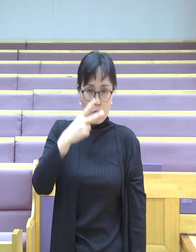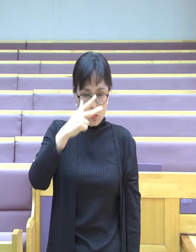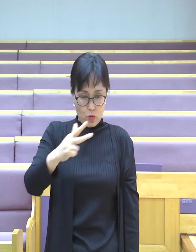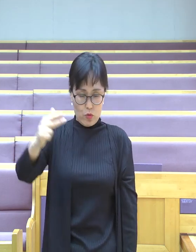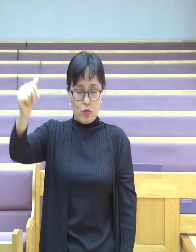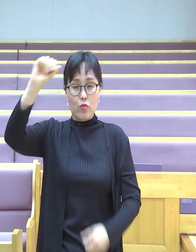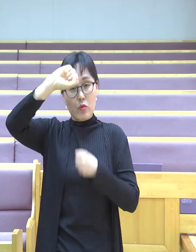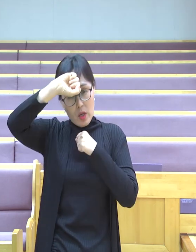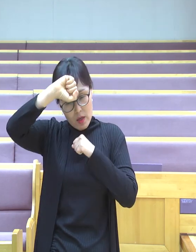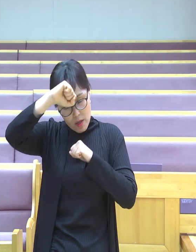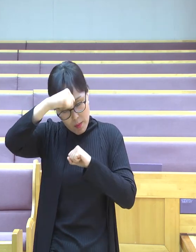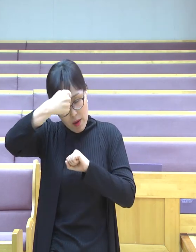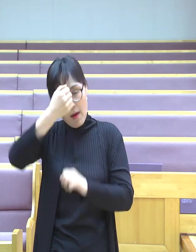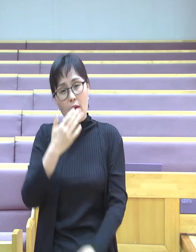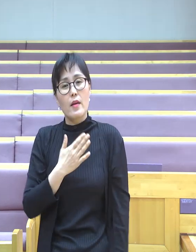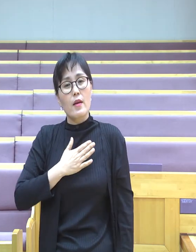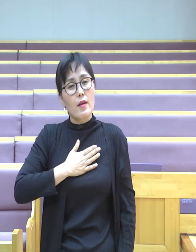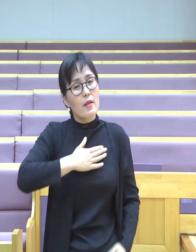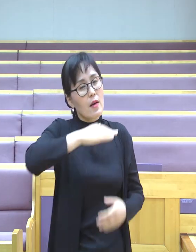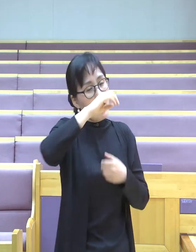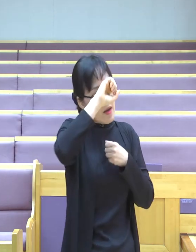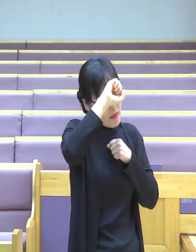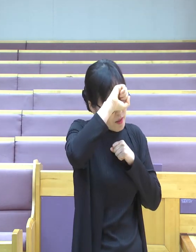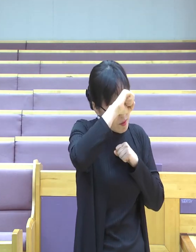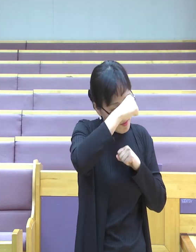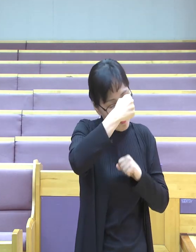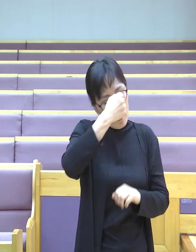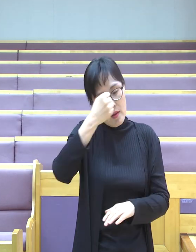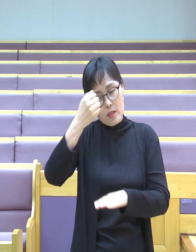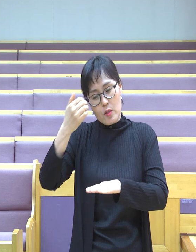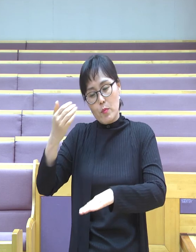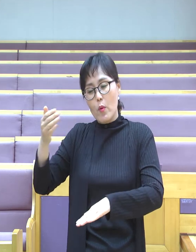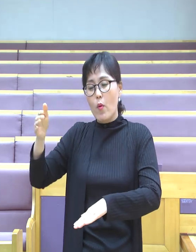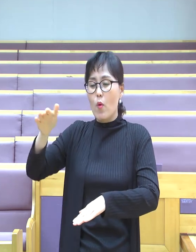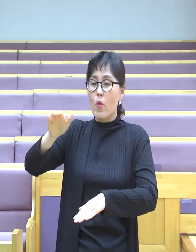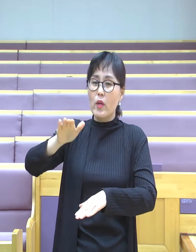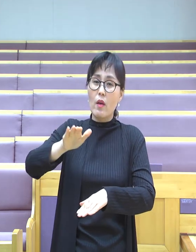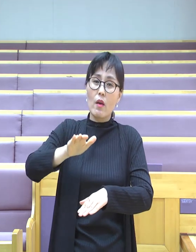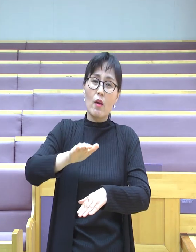또 주의 발에 나의 발을